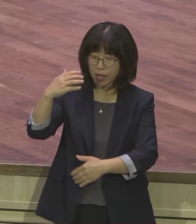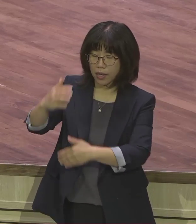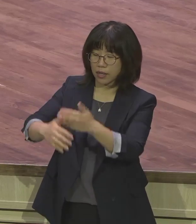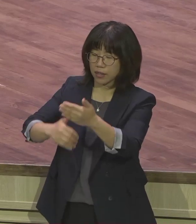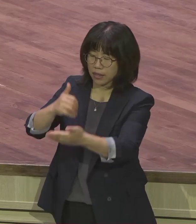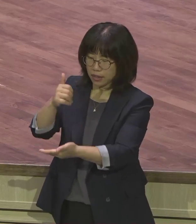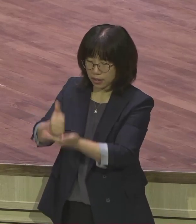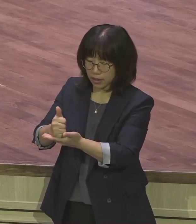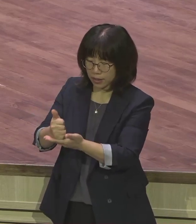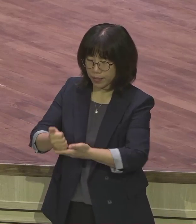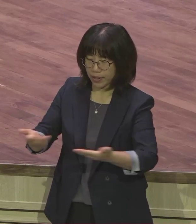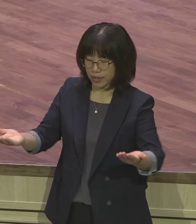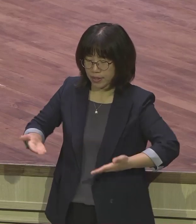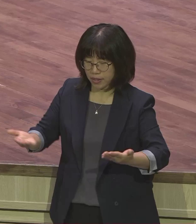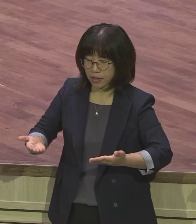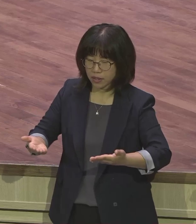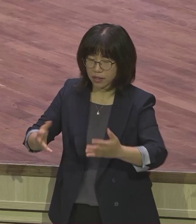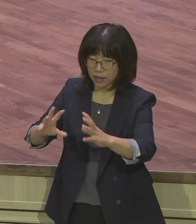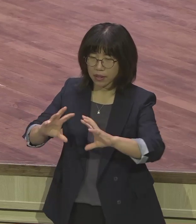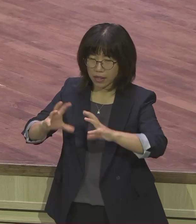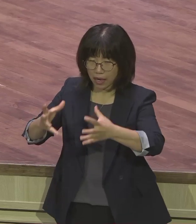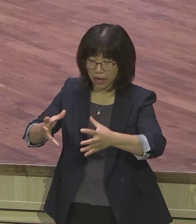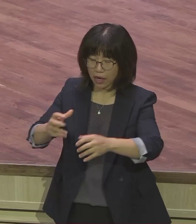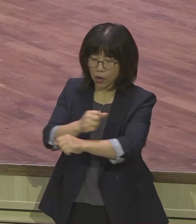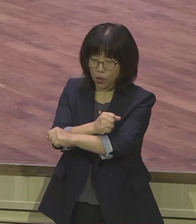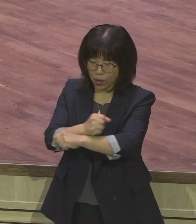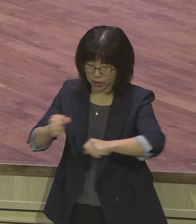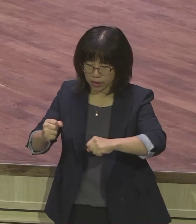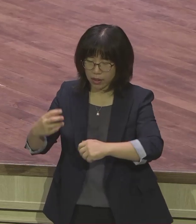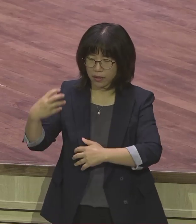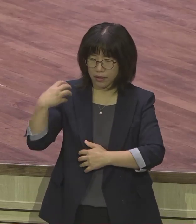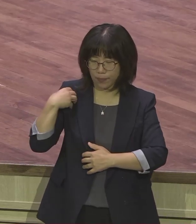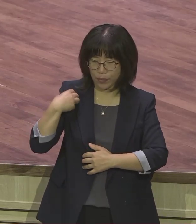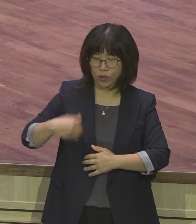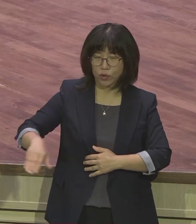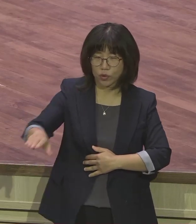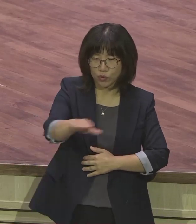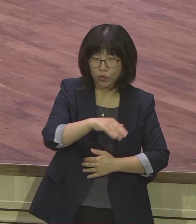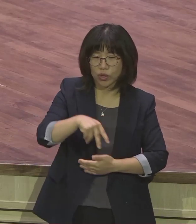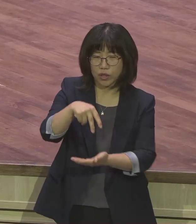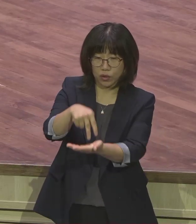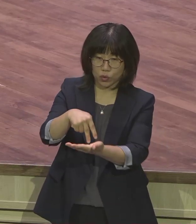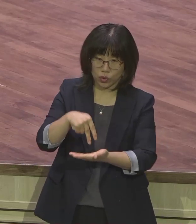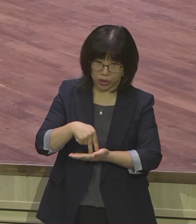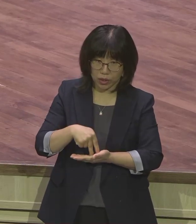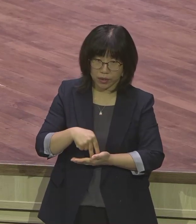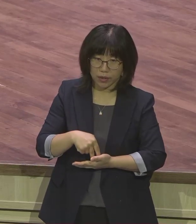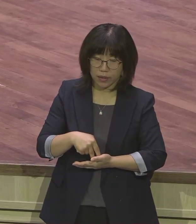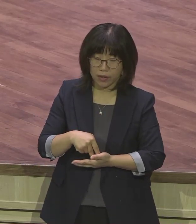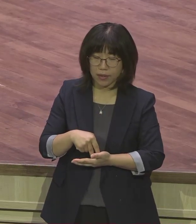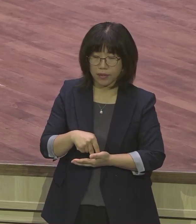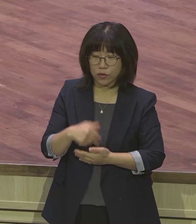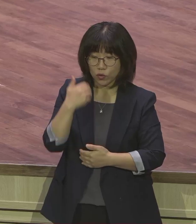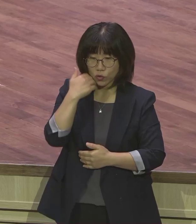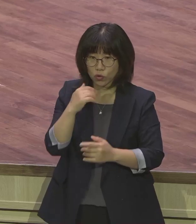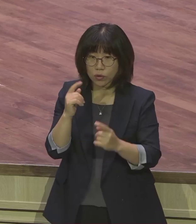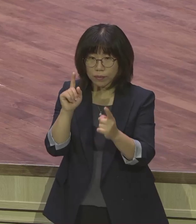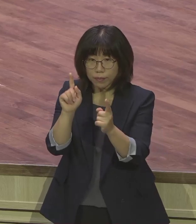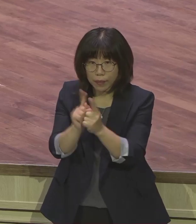확장해 나가는 그런 삶을 사는 존재가 저와 여러분입니다 누굴 만나도 말해요 당당해야 돼요